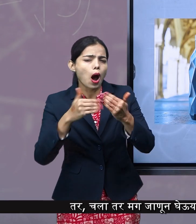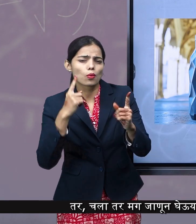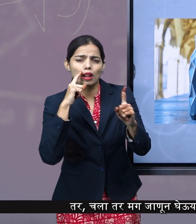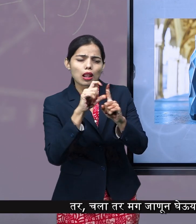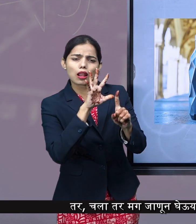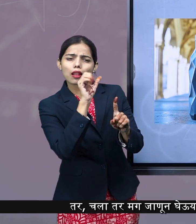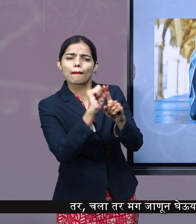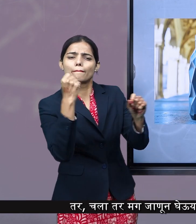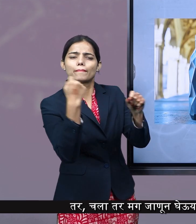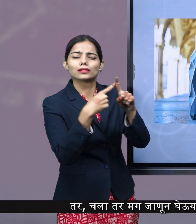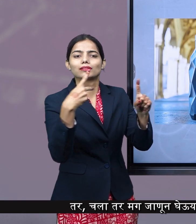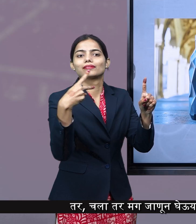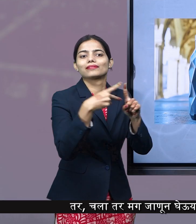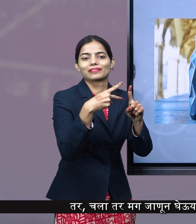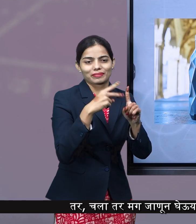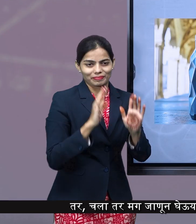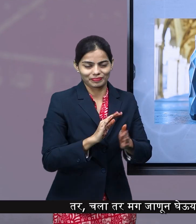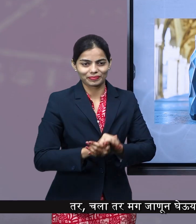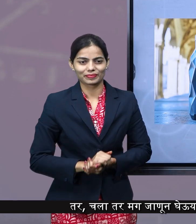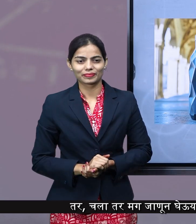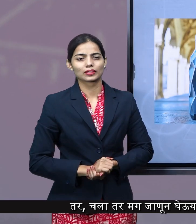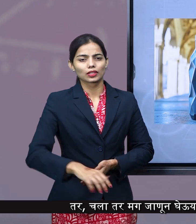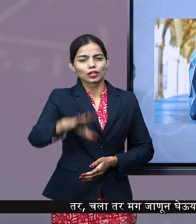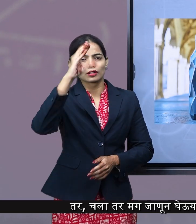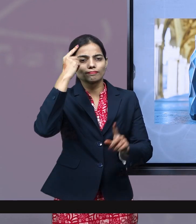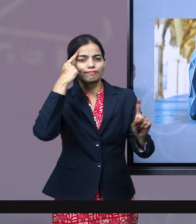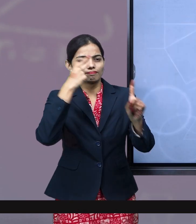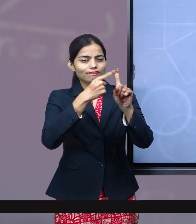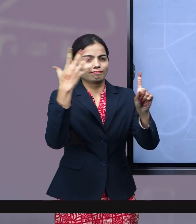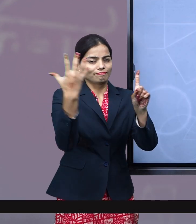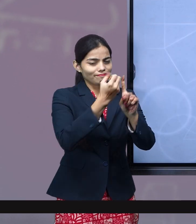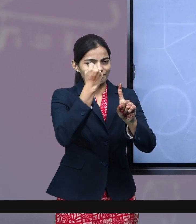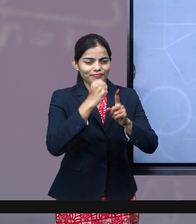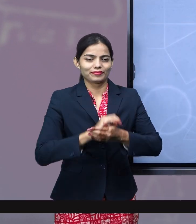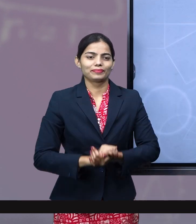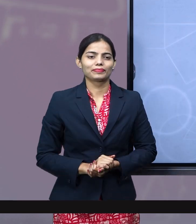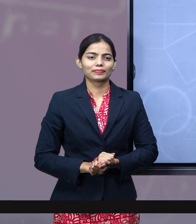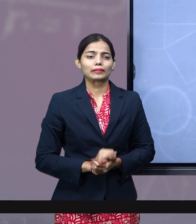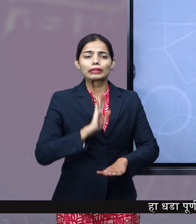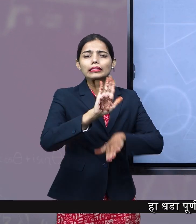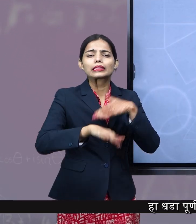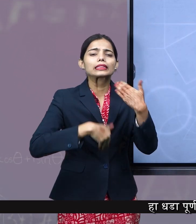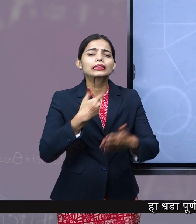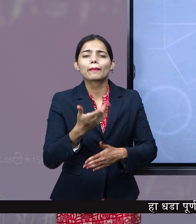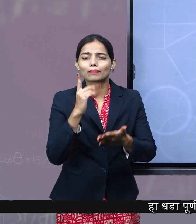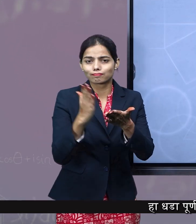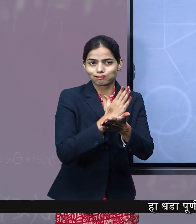एकरूप त्रिकोण कसे ओळखायचे हे शोधूया. शिकण्याचे परिणाम. हा धडा पूर्ण